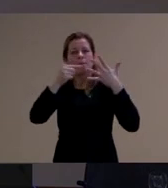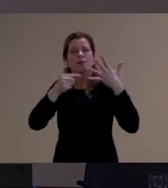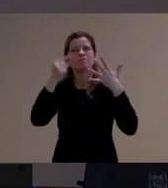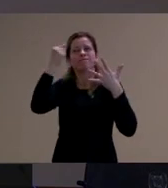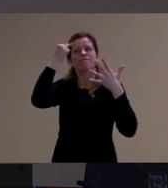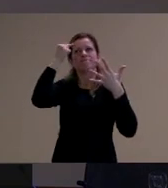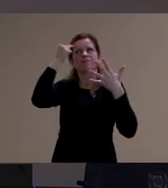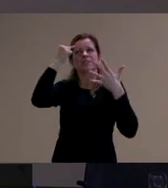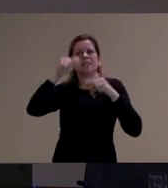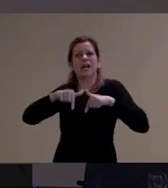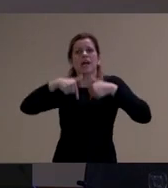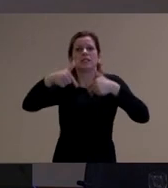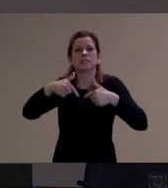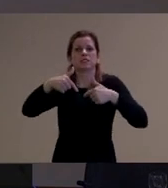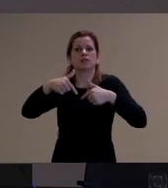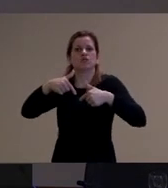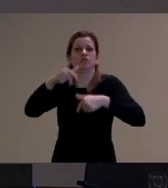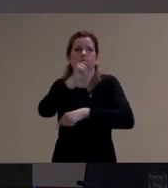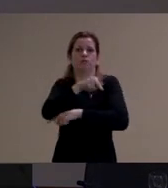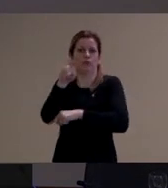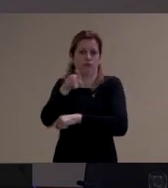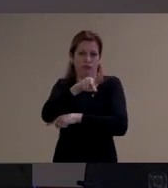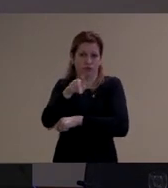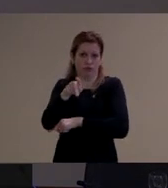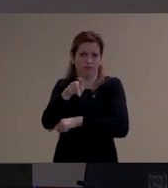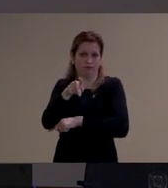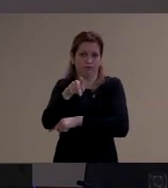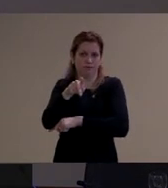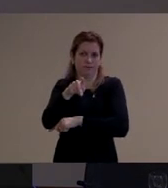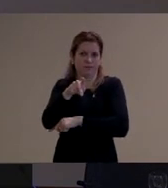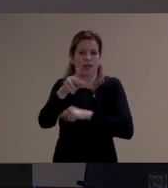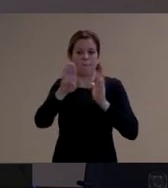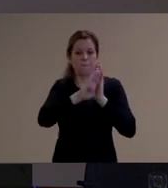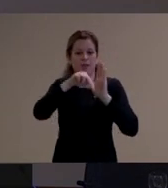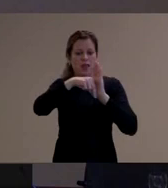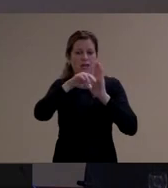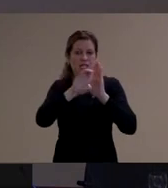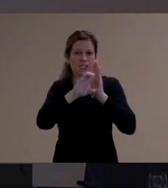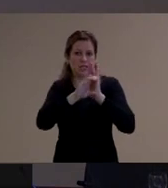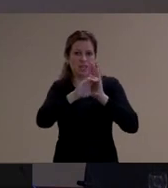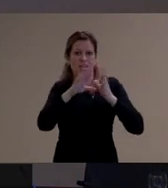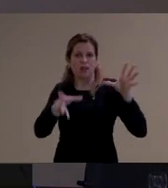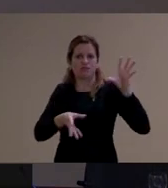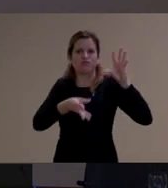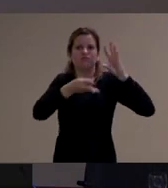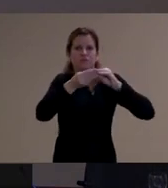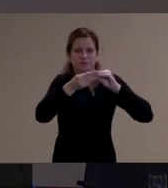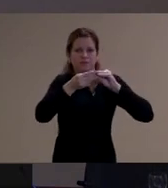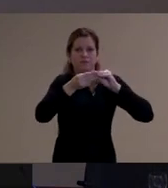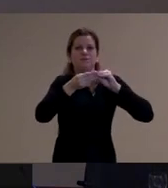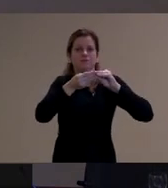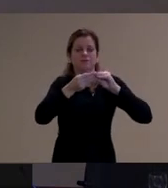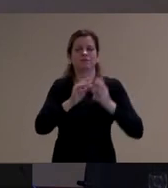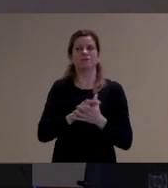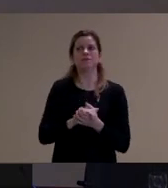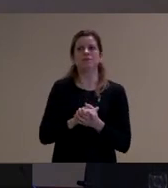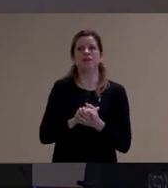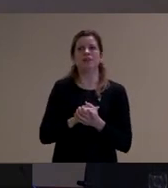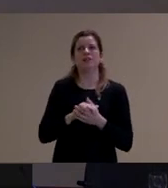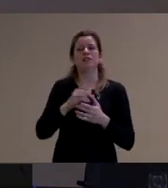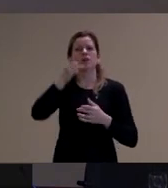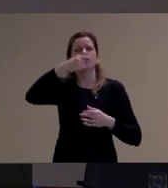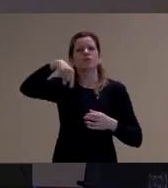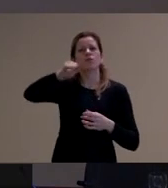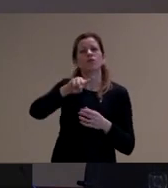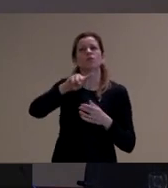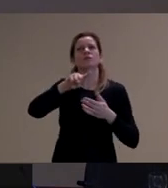docente né então a assim a dissimilitudes né não e similitudes e